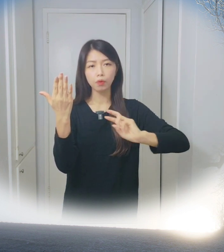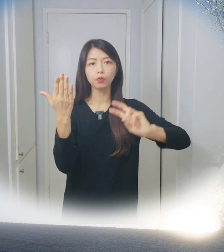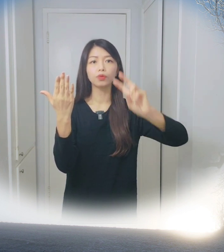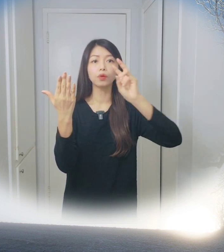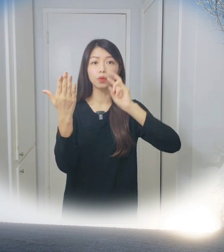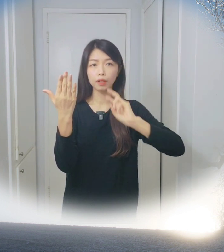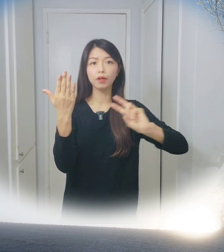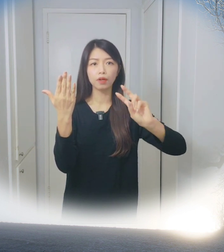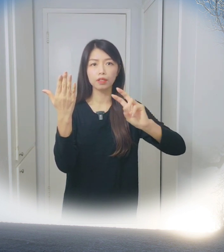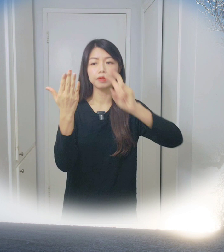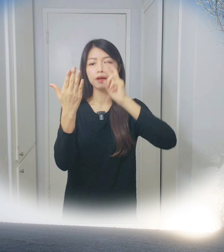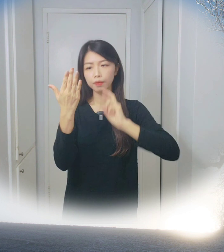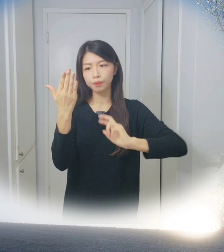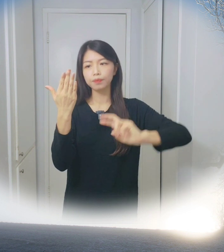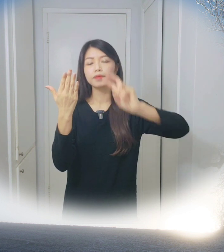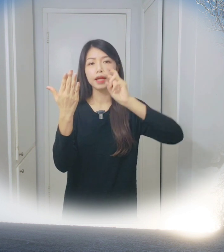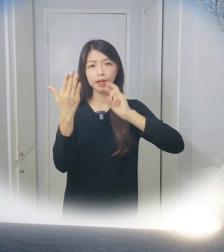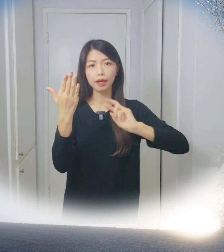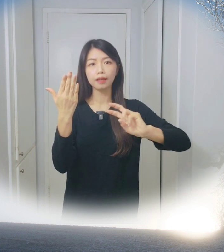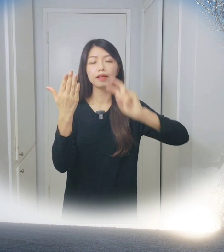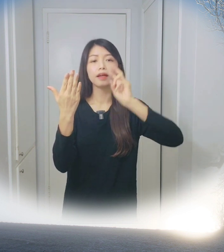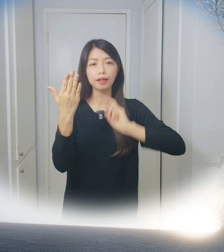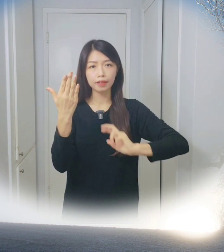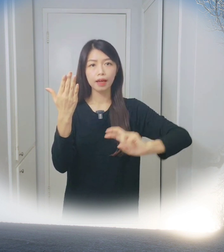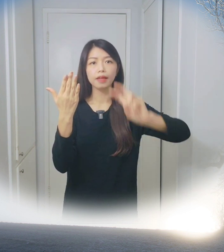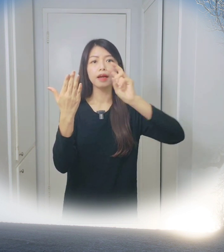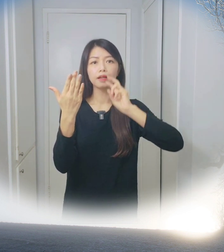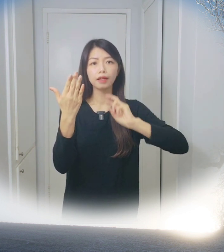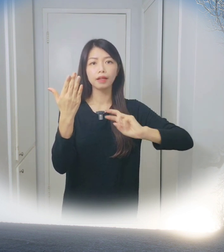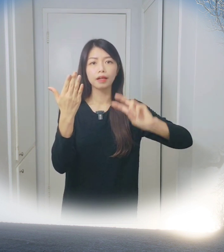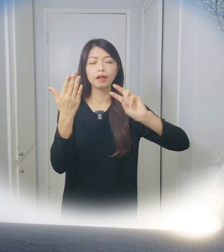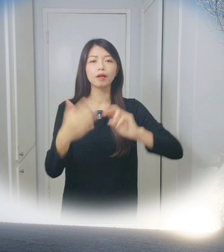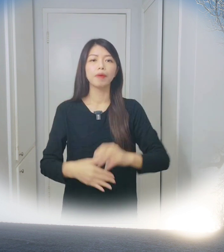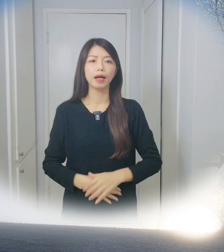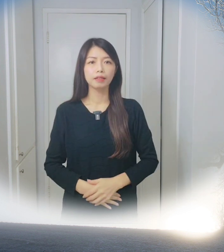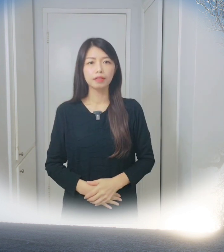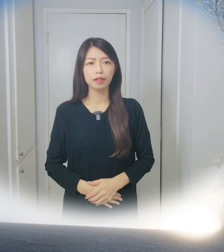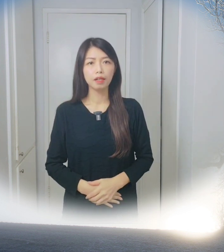동그라미를 밖으로 2개 정도 그린다고 생각하시면 돼요. 찬양